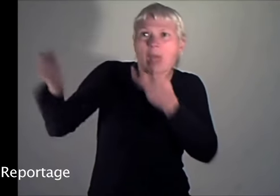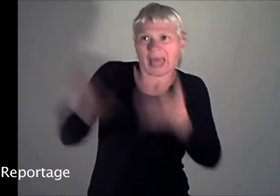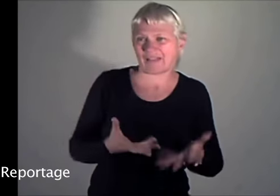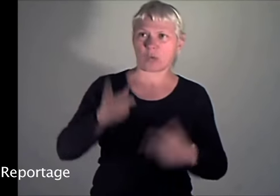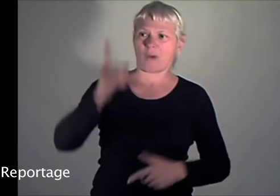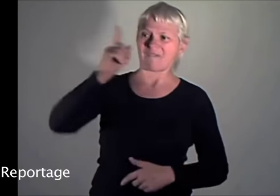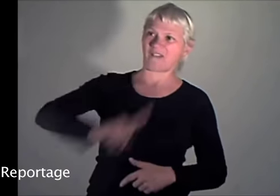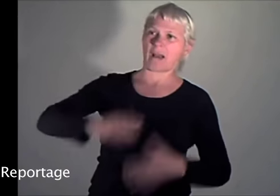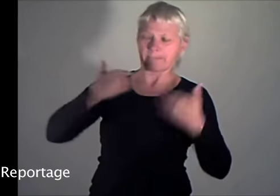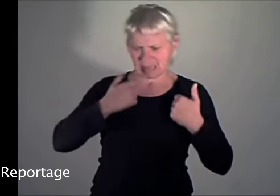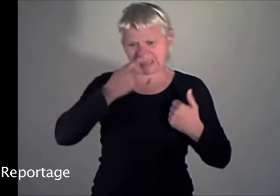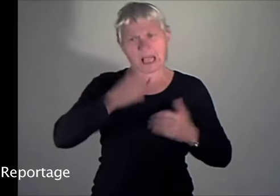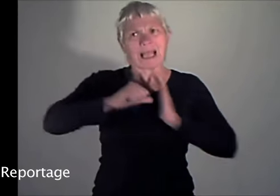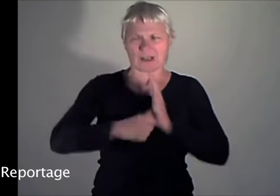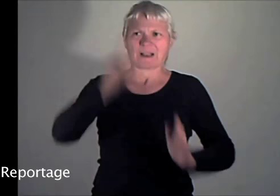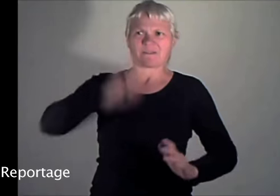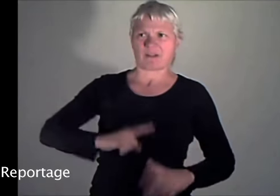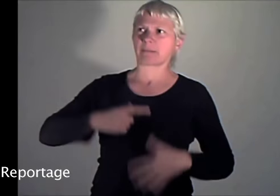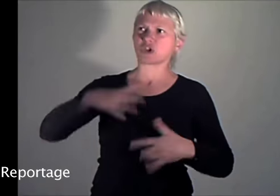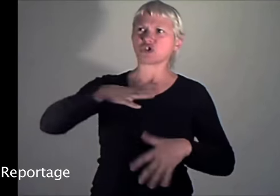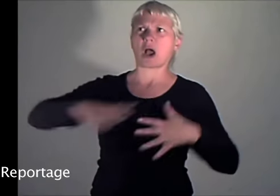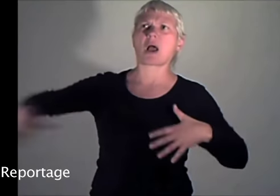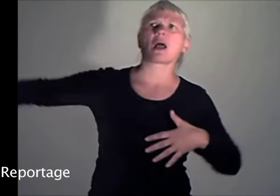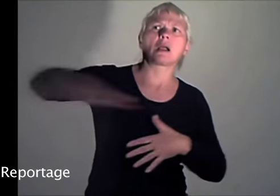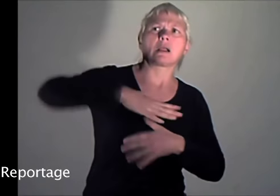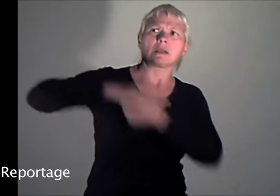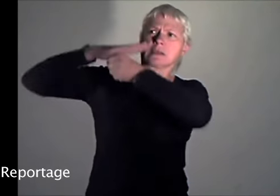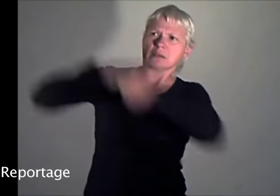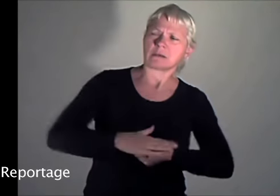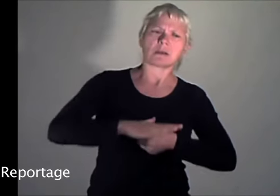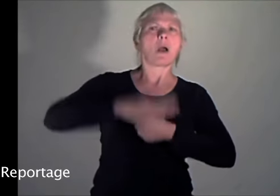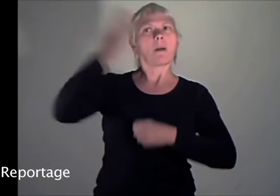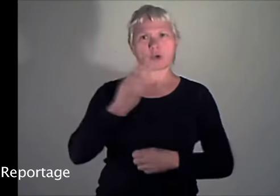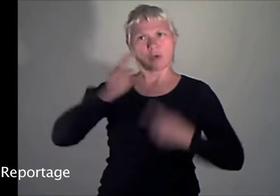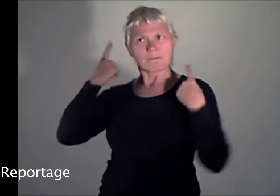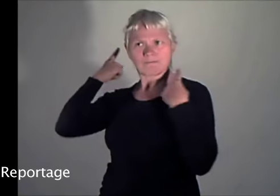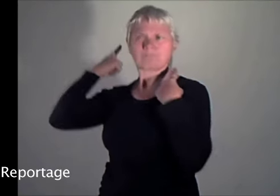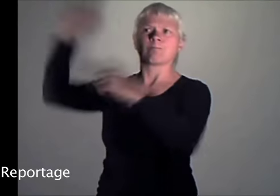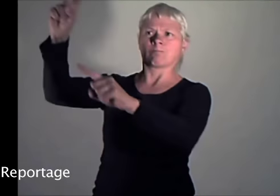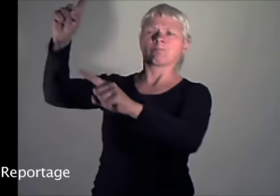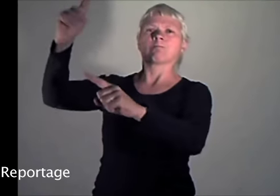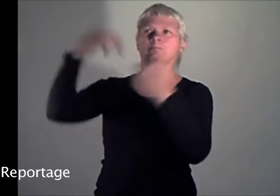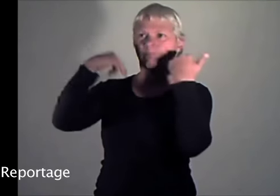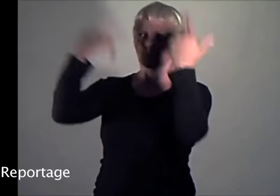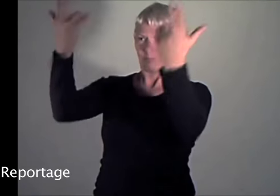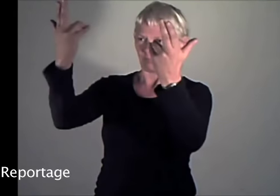revendiquer quelque chose par rapport à cette oppression. Parce qu'on a l'impression de subir un effacement de notre identité propre en fait. Et